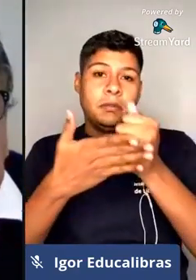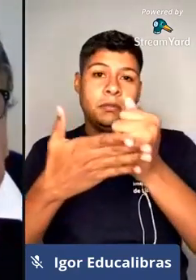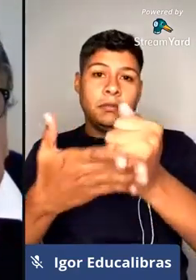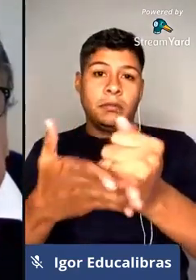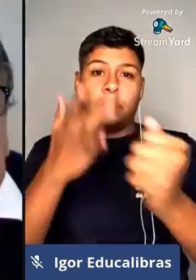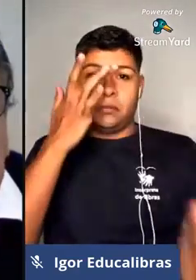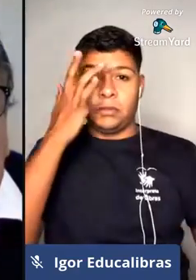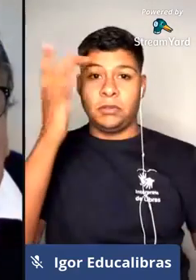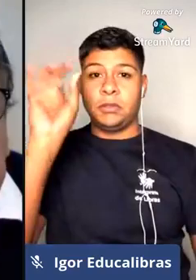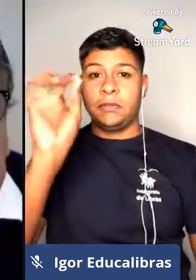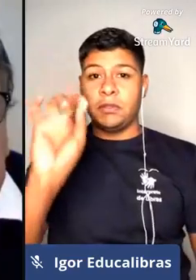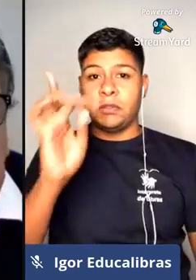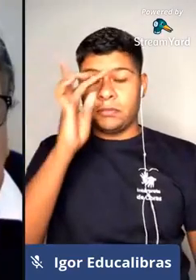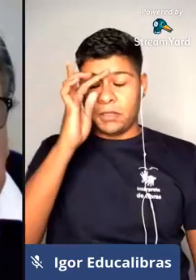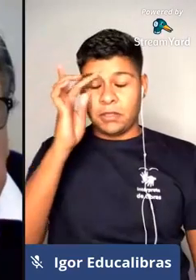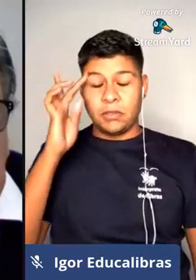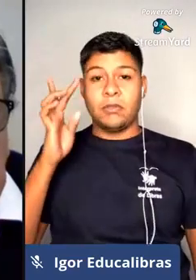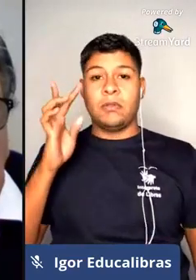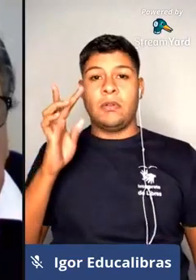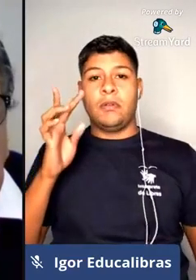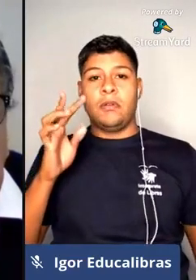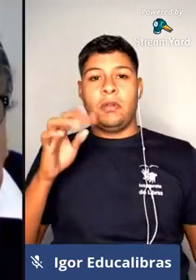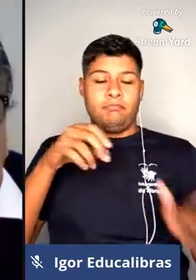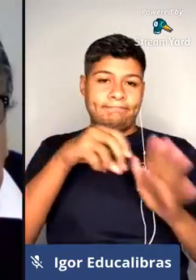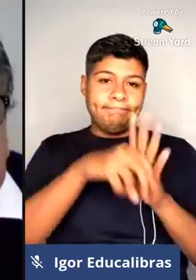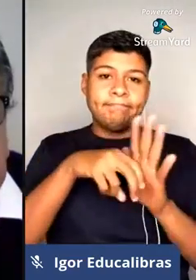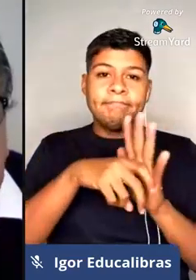com deficiência e pessoas com mobilidade reduzida.